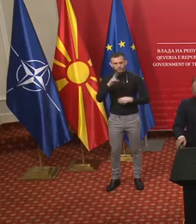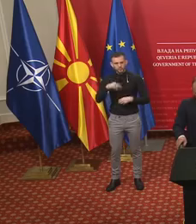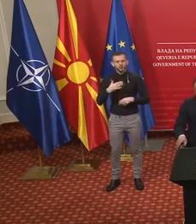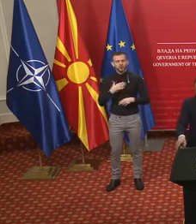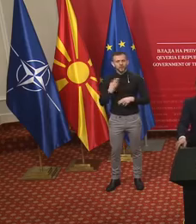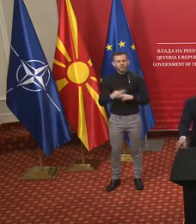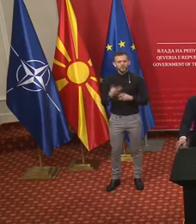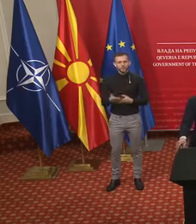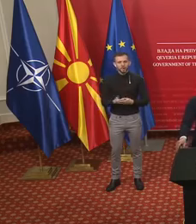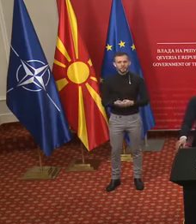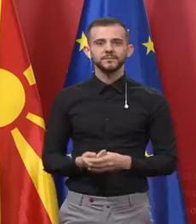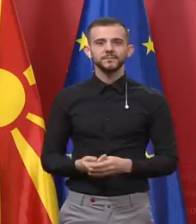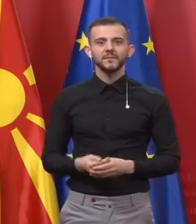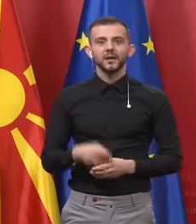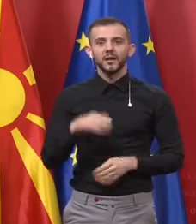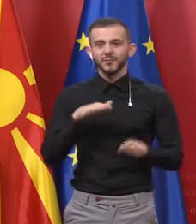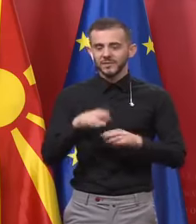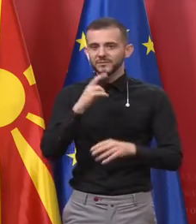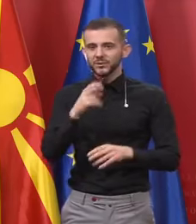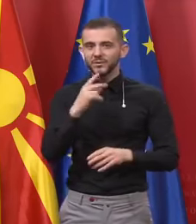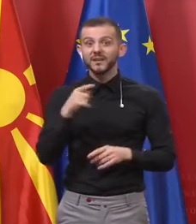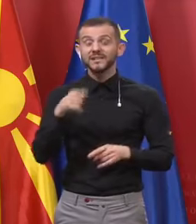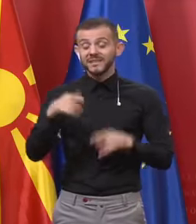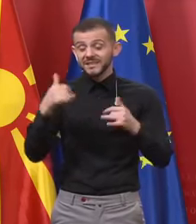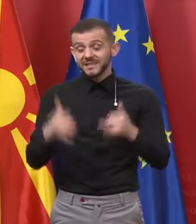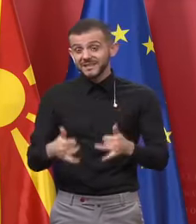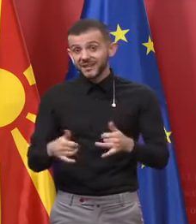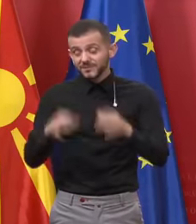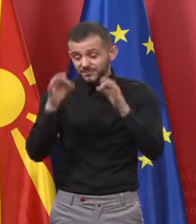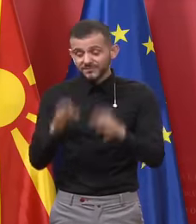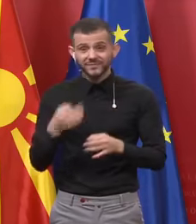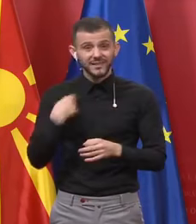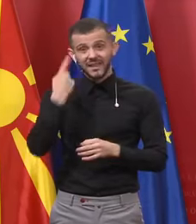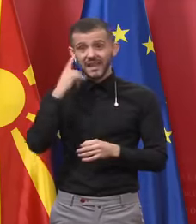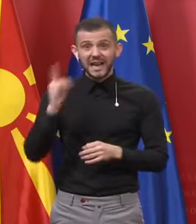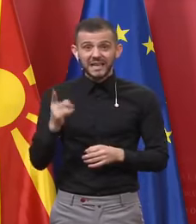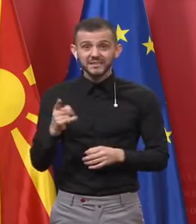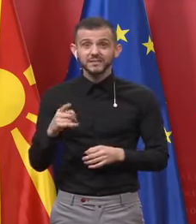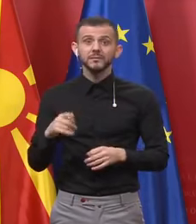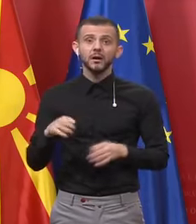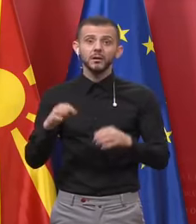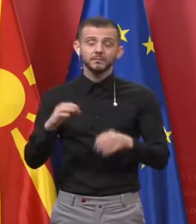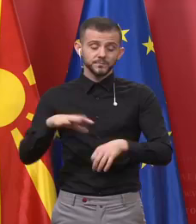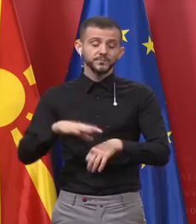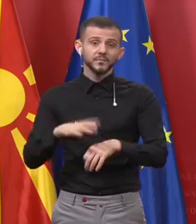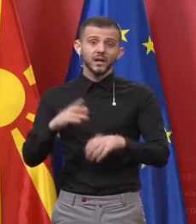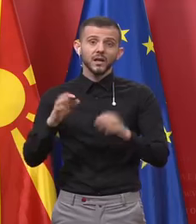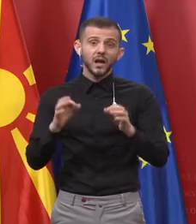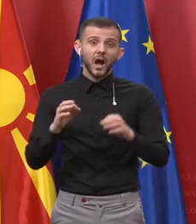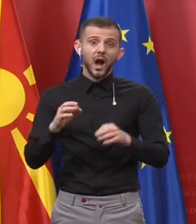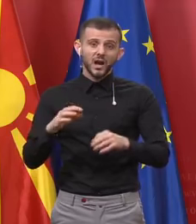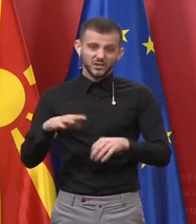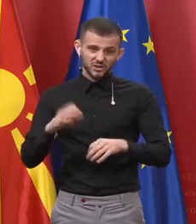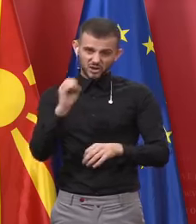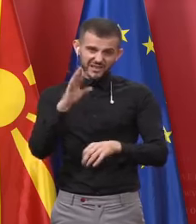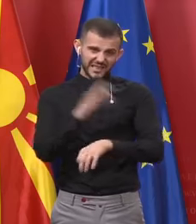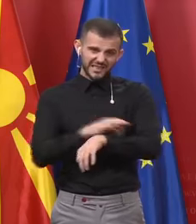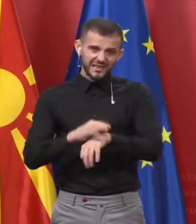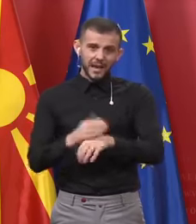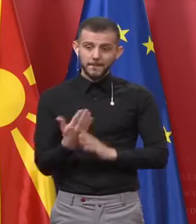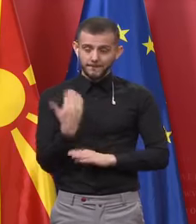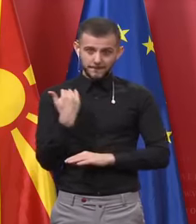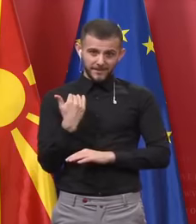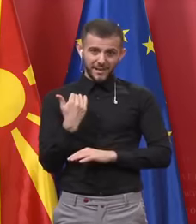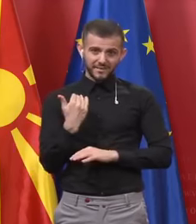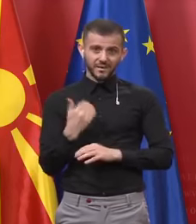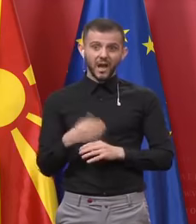Тоа е нешто што у моментот точно не се знае, во смисла на инкубација 14 дена. Меѓутоа, тоа што не знаеме е дали може да